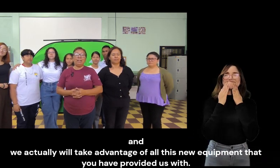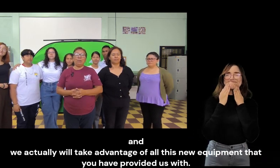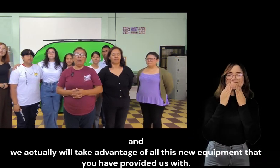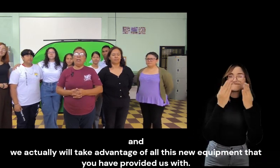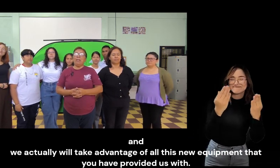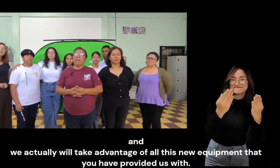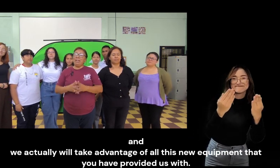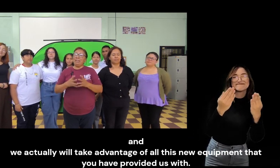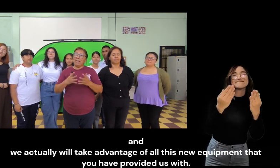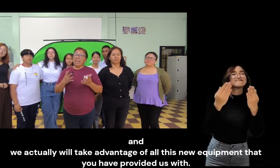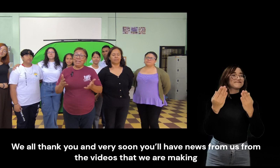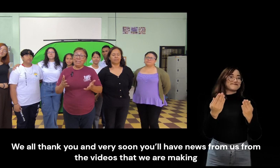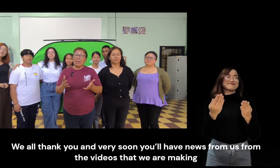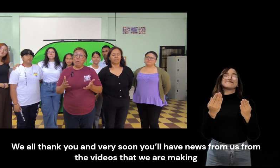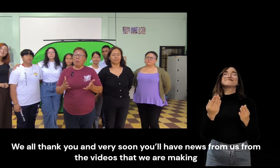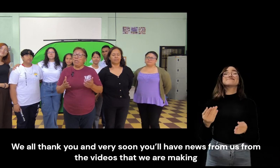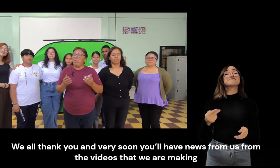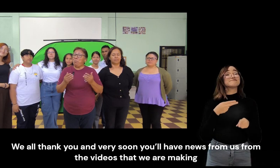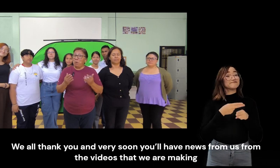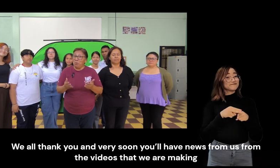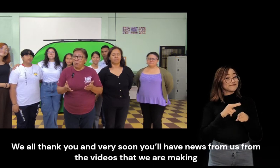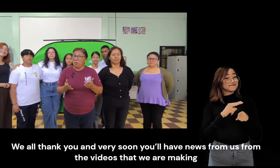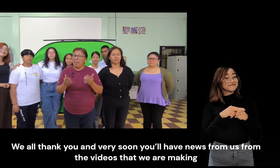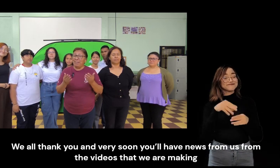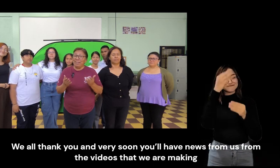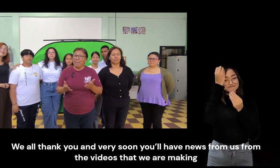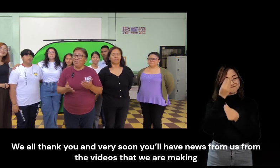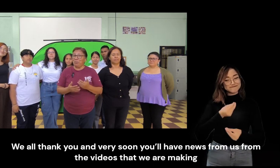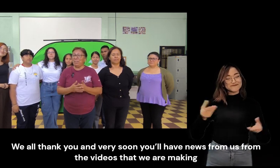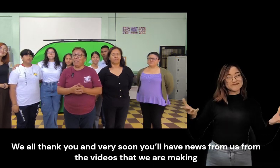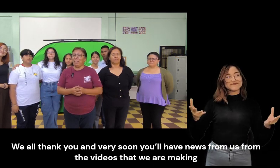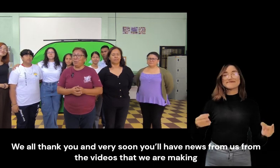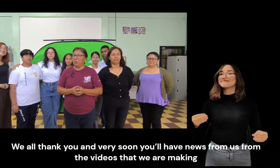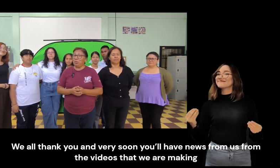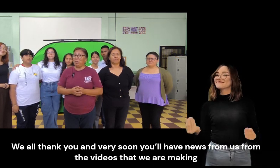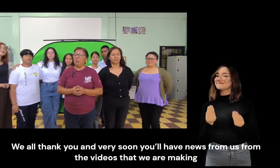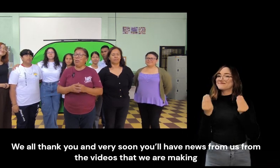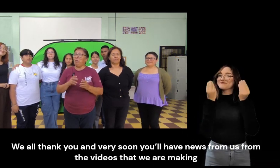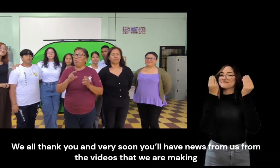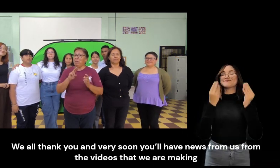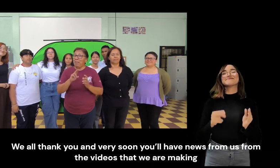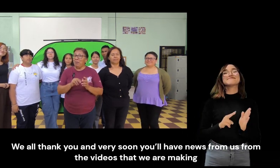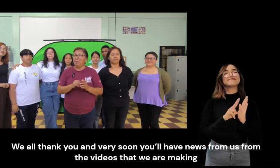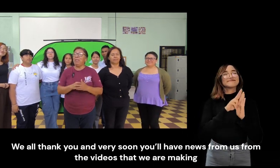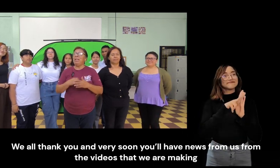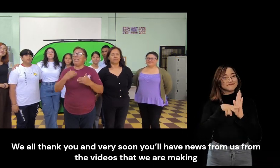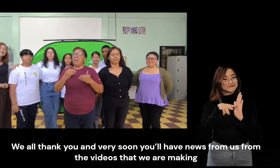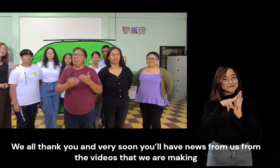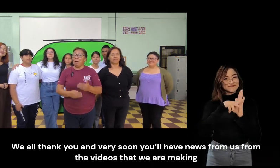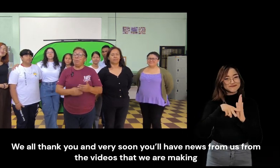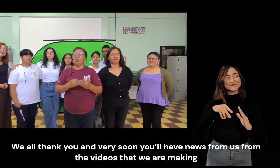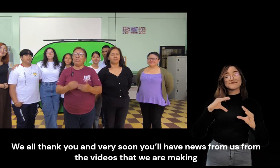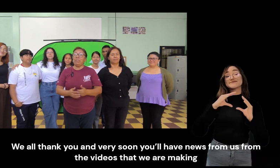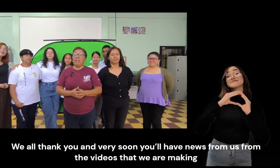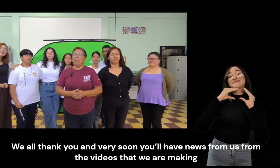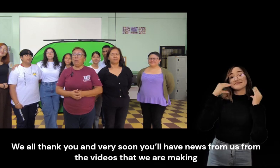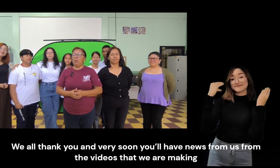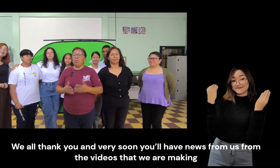dando. Les agradecemos y pronto van a tener noticias de nosotros, de los videos que vamos haciendo